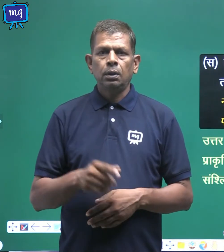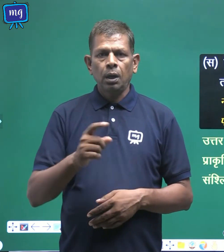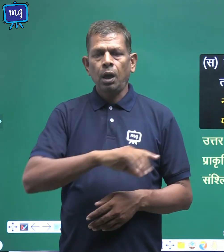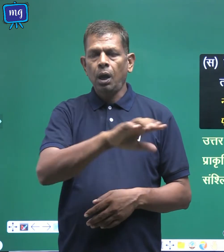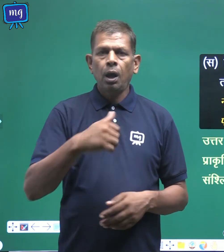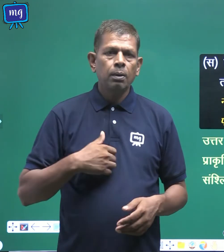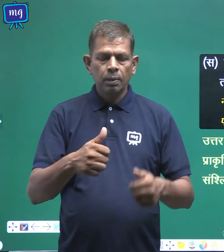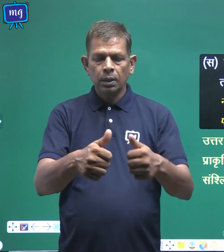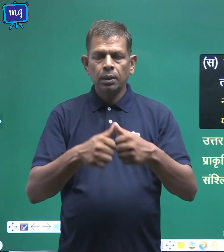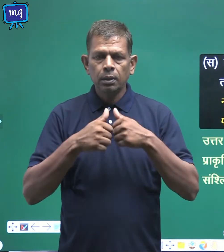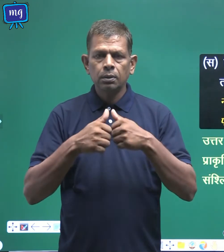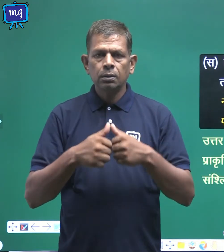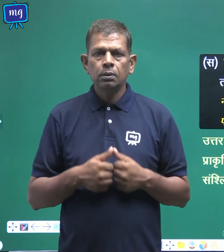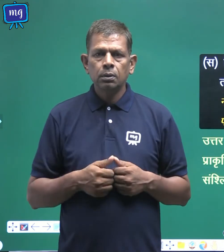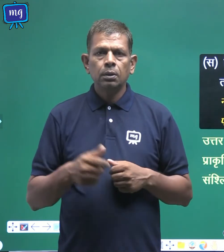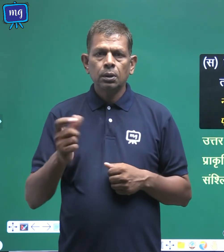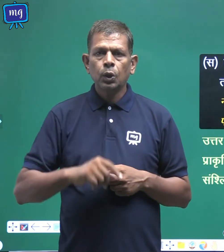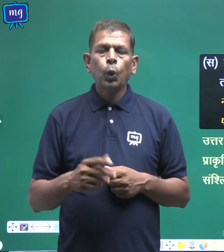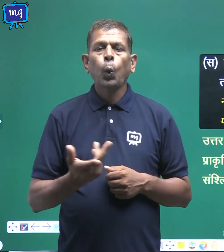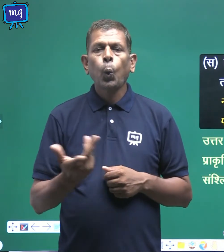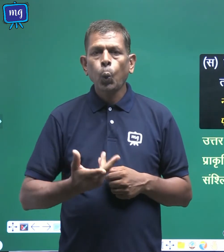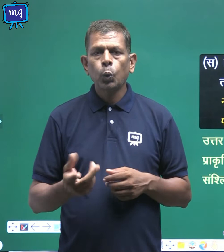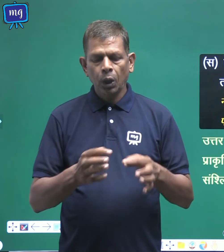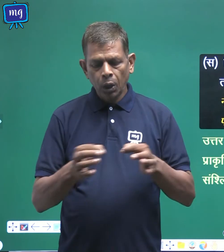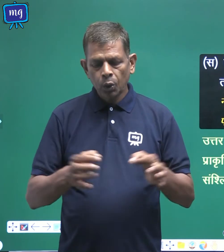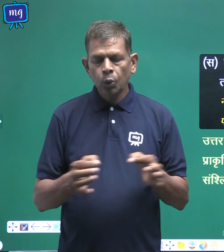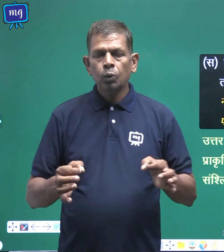हमें बताना है कि कौन सा तंतु